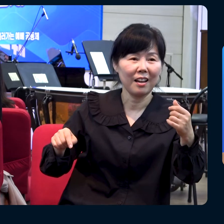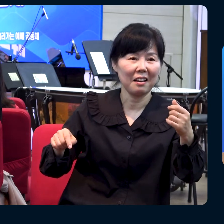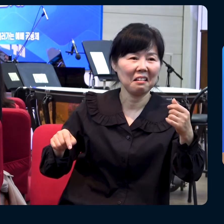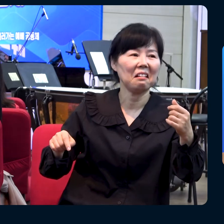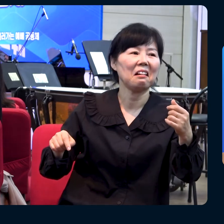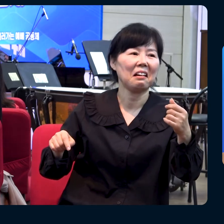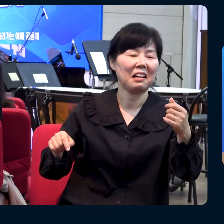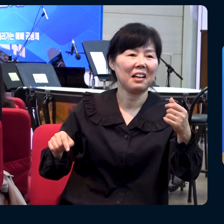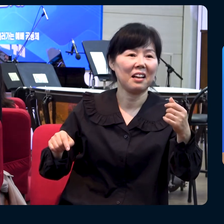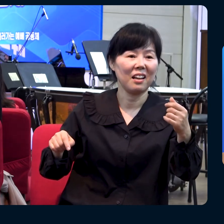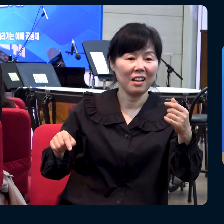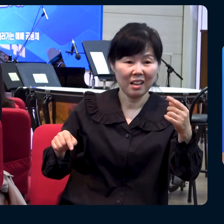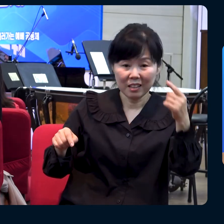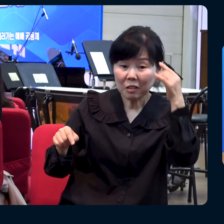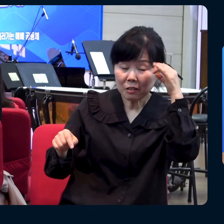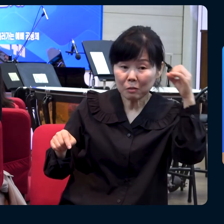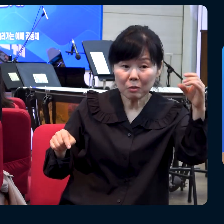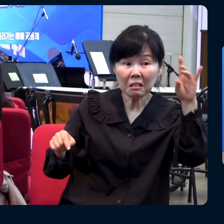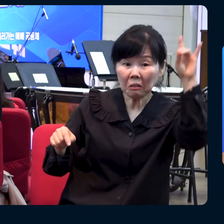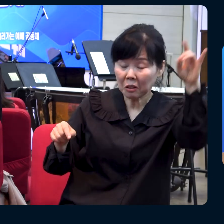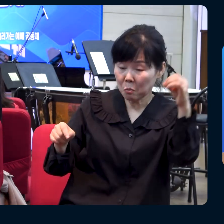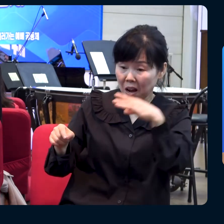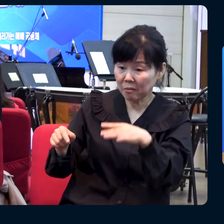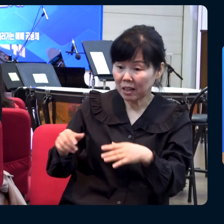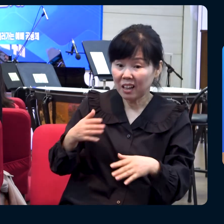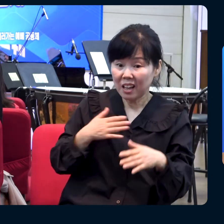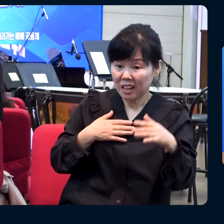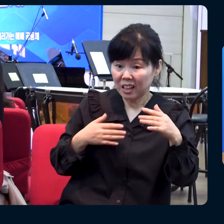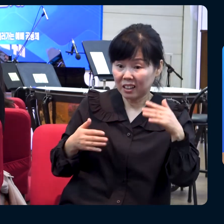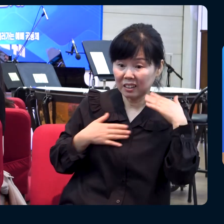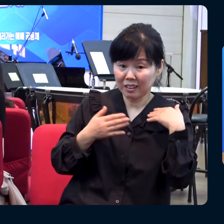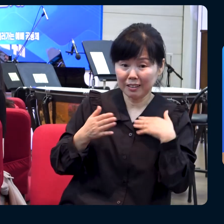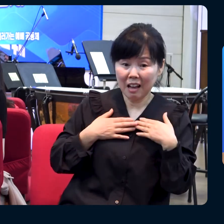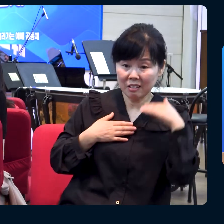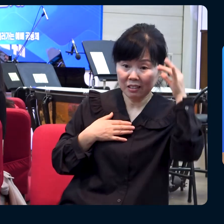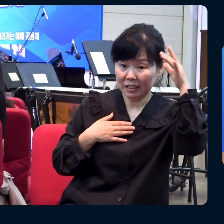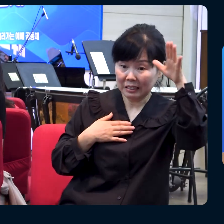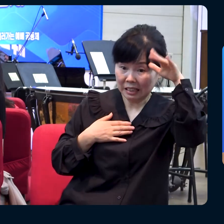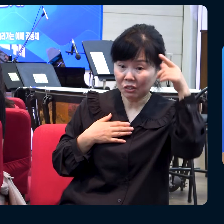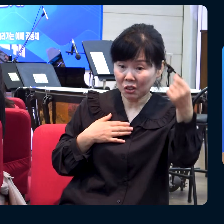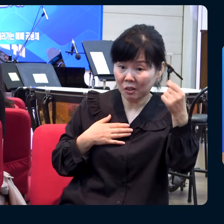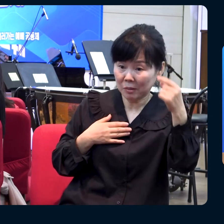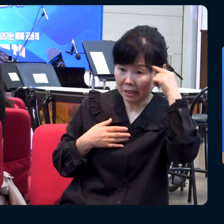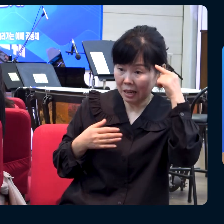드러냅니다. 네가 나를 개로 여기는 거냐. 넌 개지 하나님 앞에.